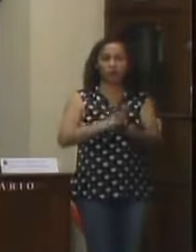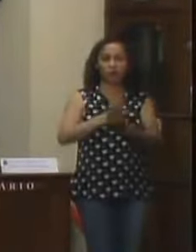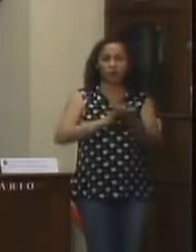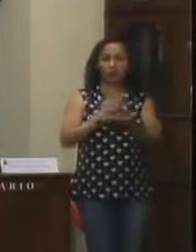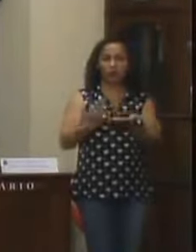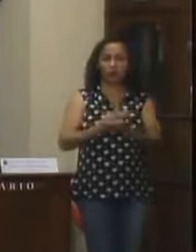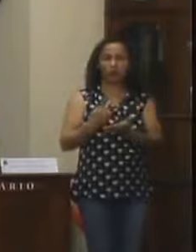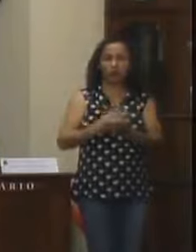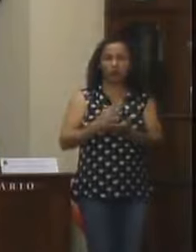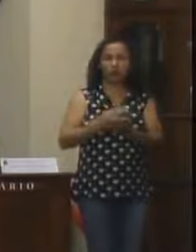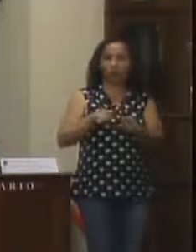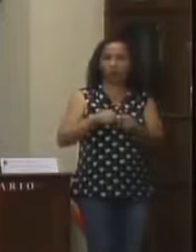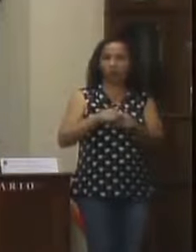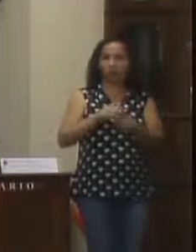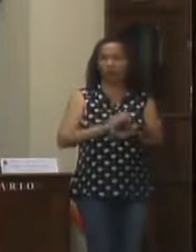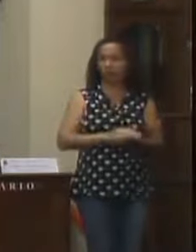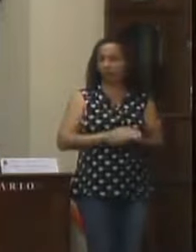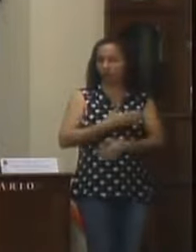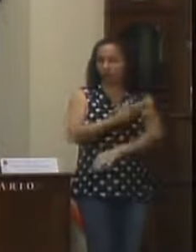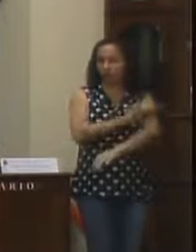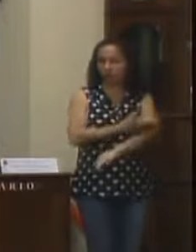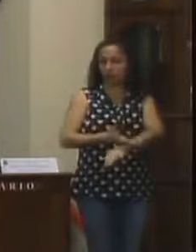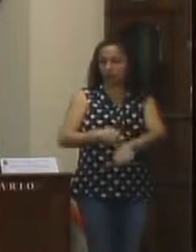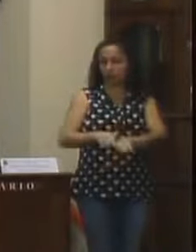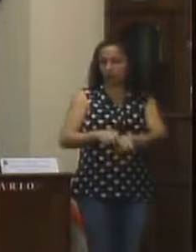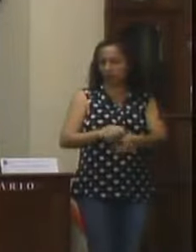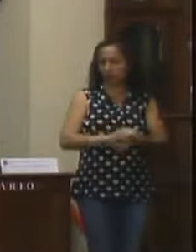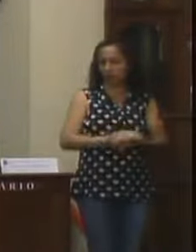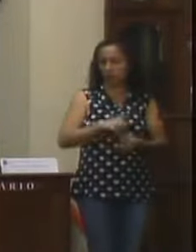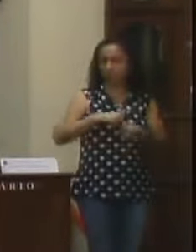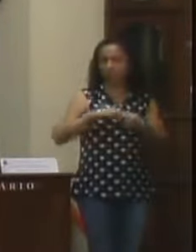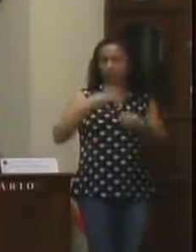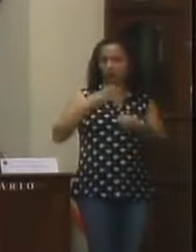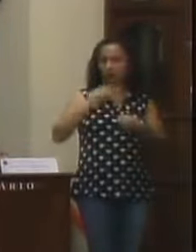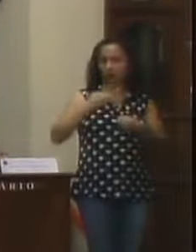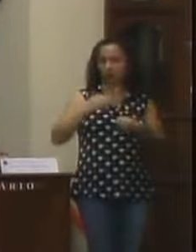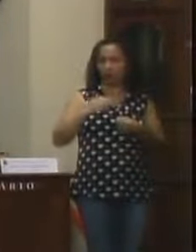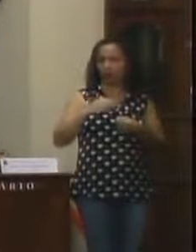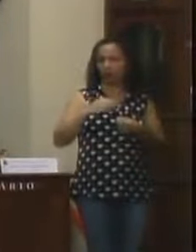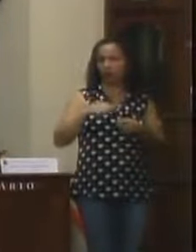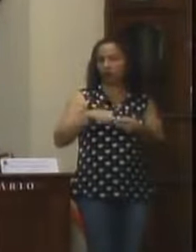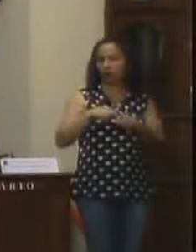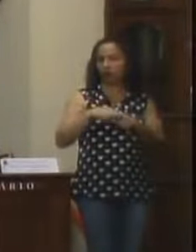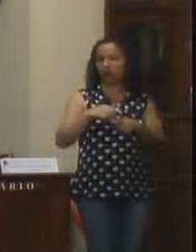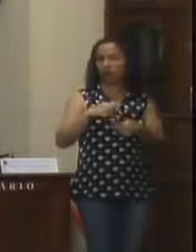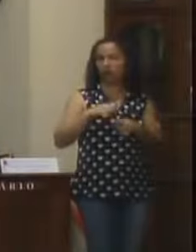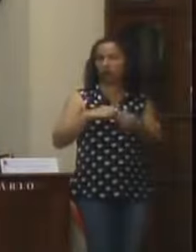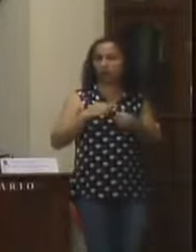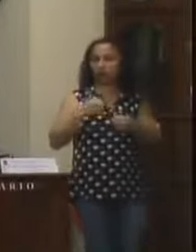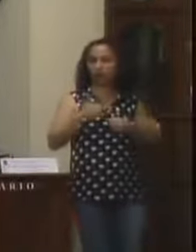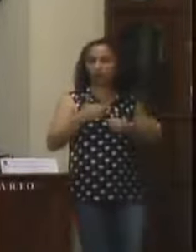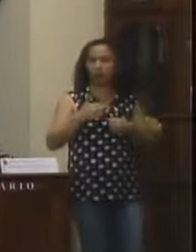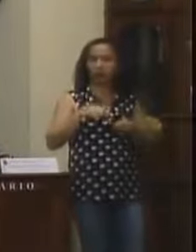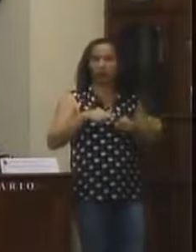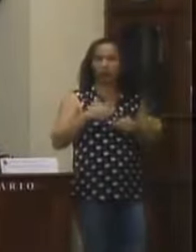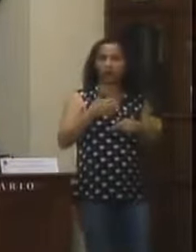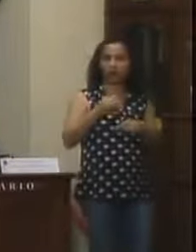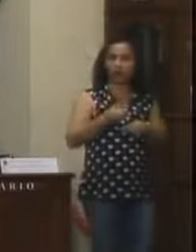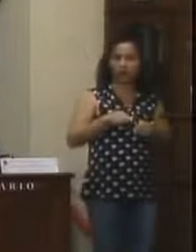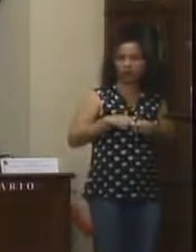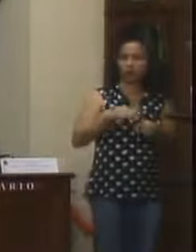quanto à iniciativa de competência comum, consoante disposto no artigo 30, incisos 1 e 2 da Carta Magna e inciso 16 do